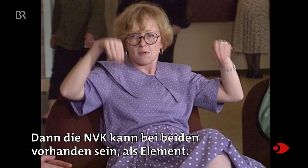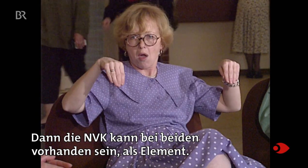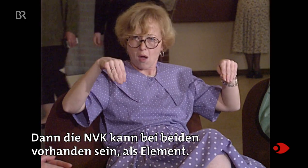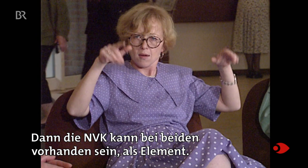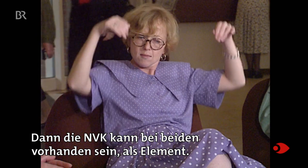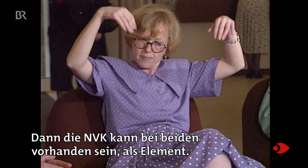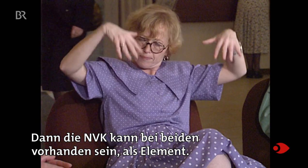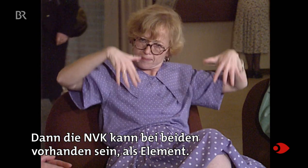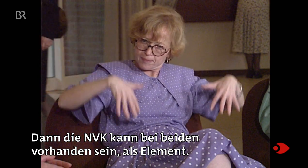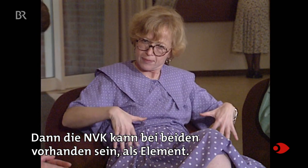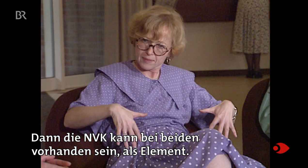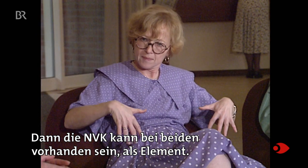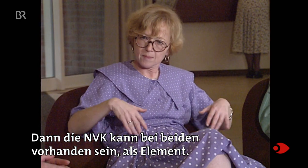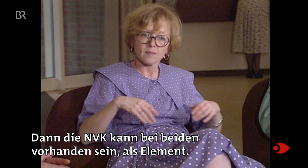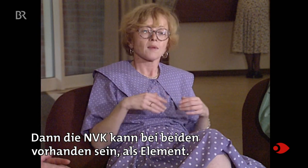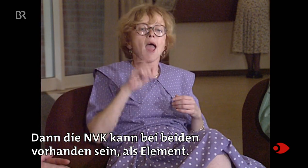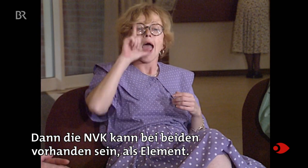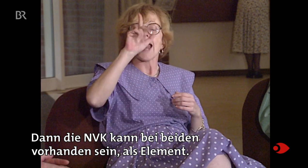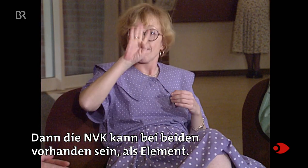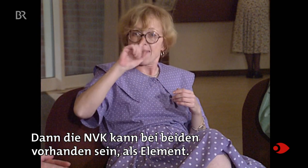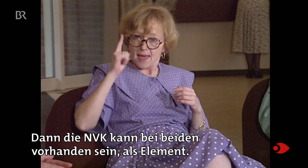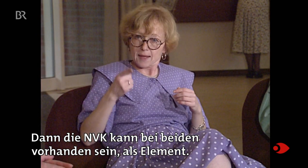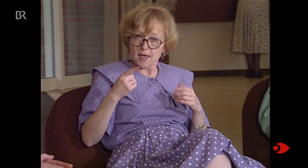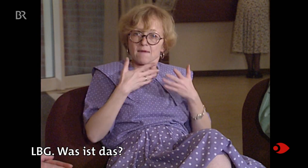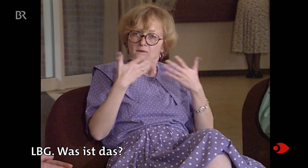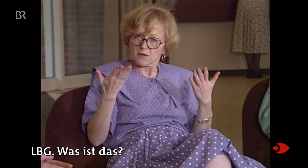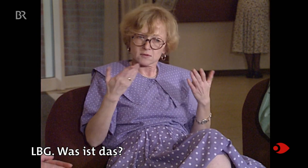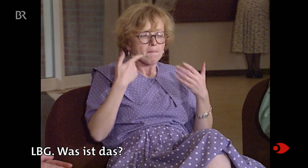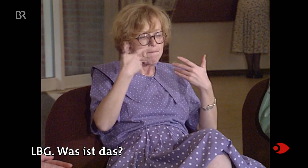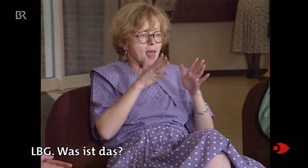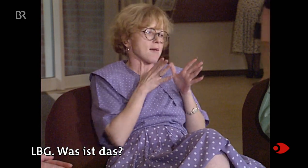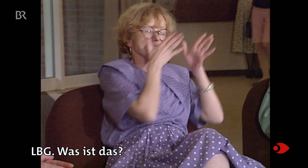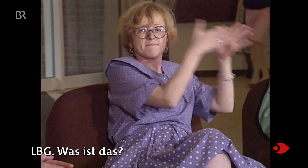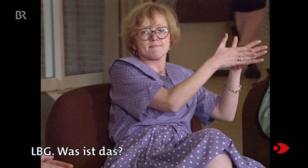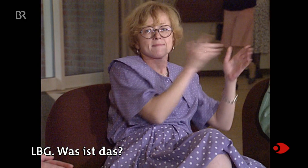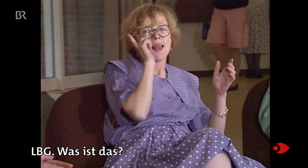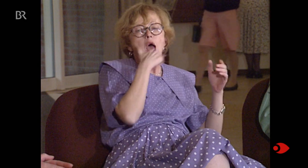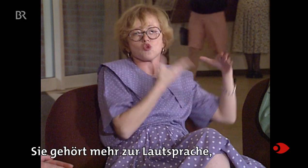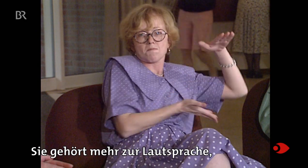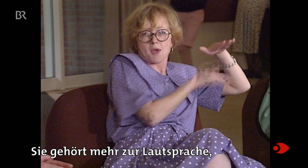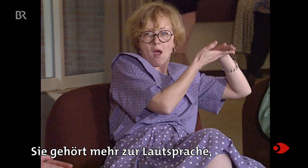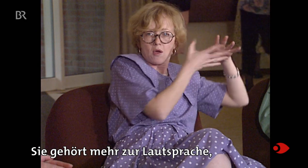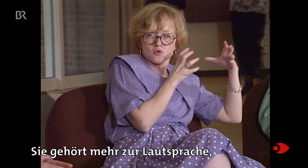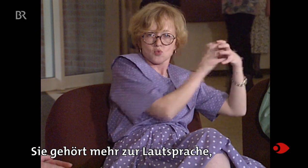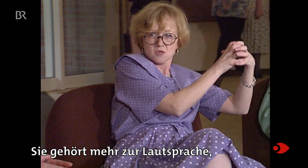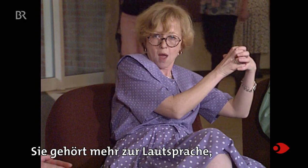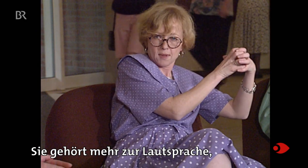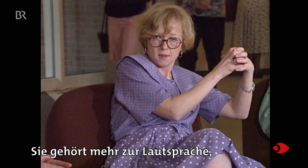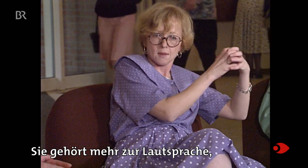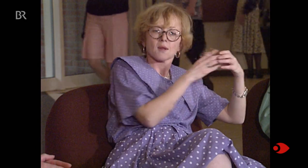NVK kann bei beiden vorhanden sein als Element. LBG, was ist das? Sie gehört mehr zur Lautsprache, wird